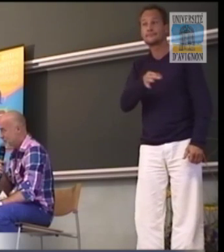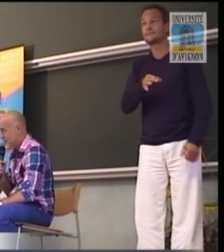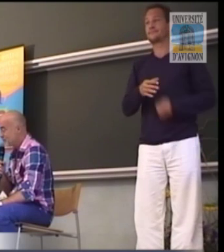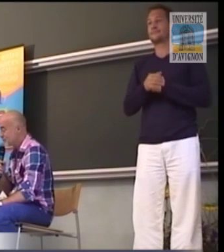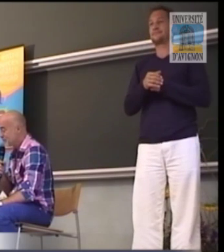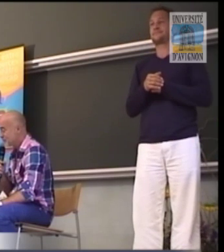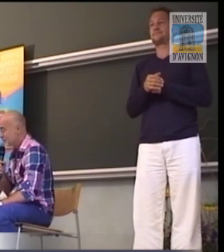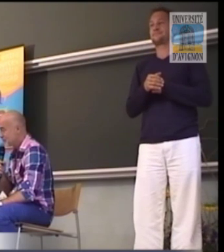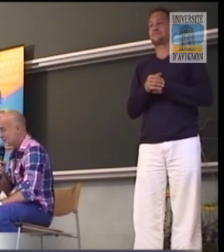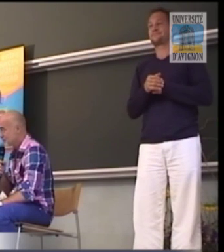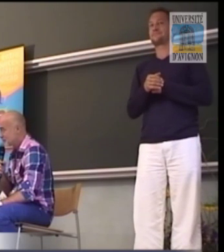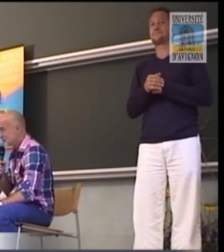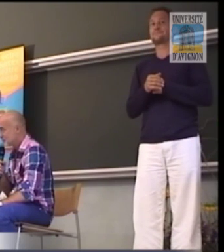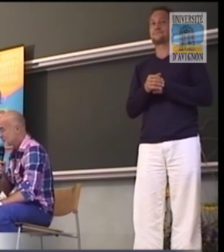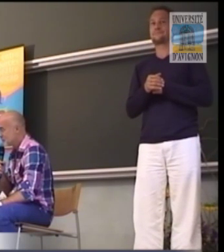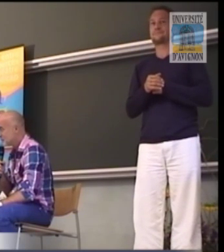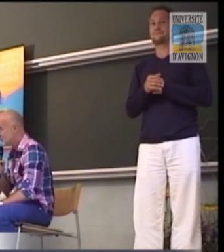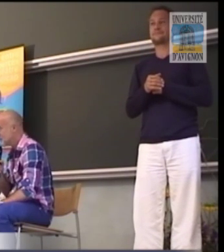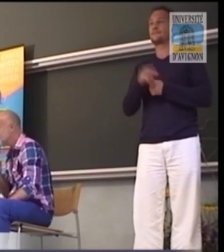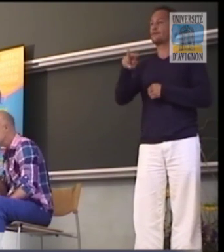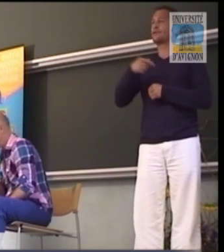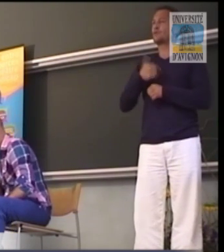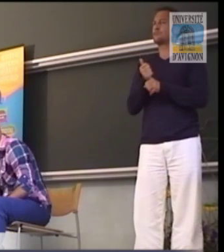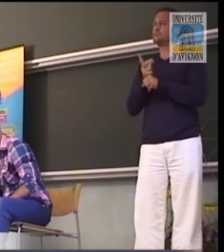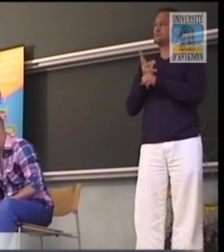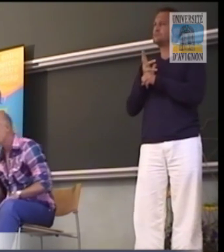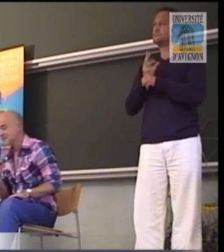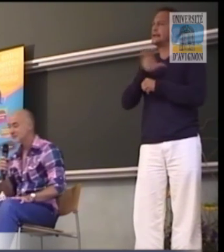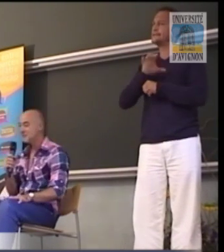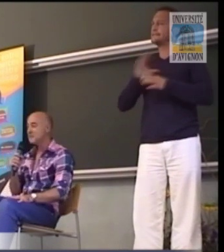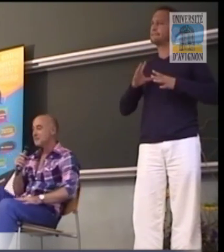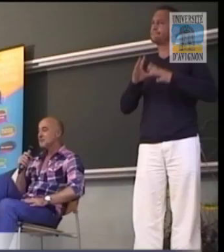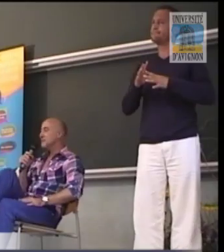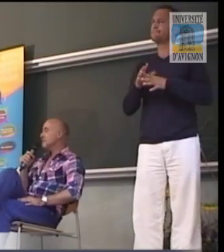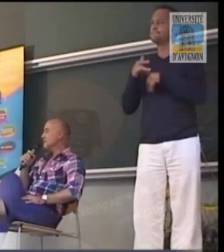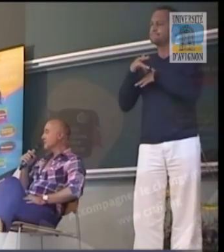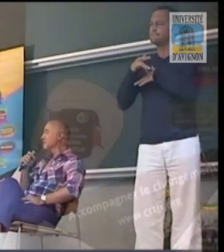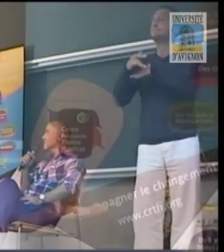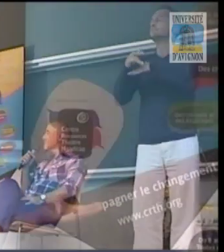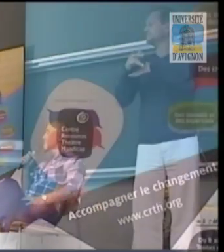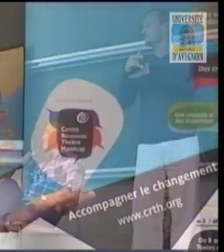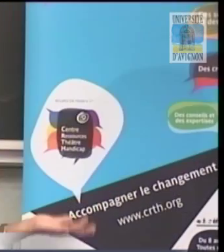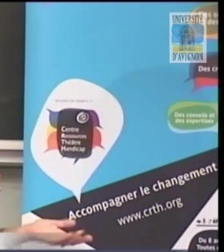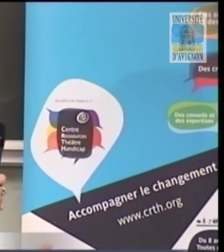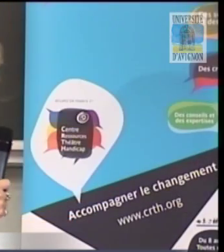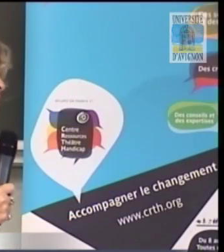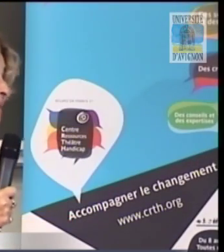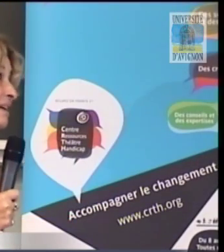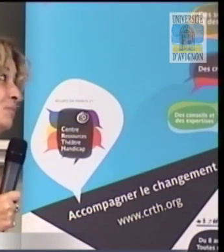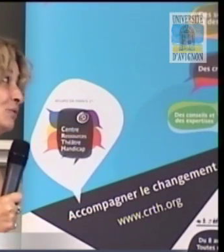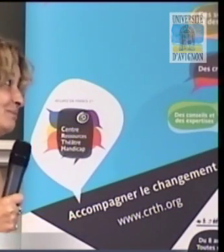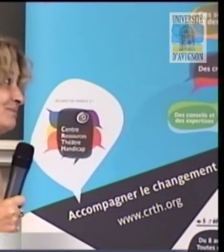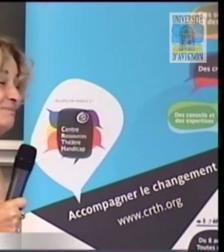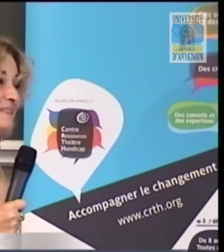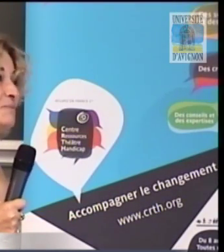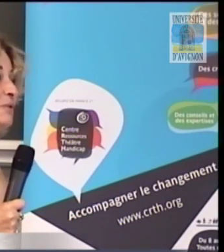s'engager sur ce chemin, ce que j'ai fait depuis quelques années dans un cadre, j'allais dire plus restreint, en fait, pas